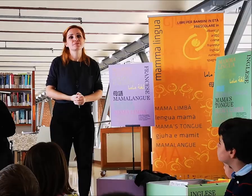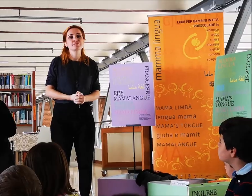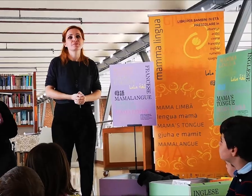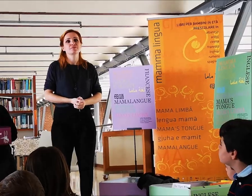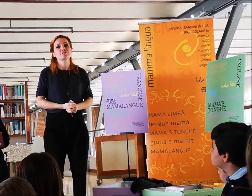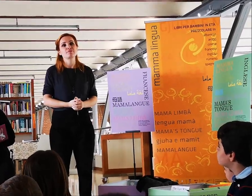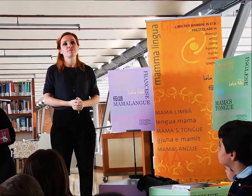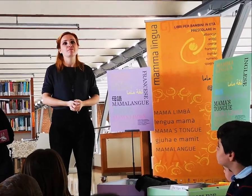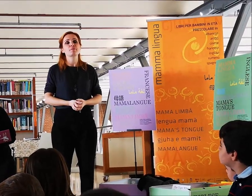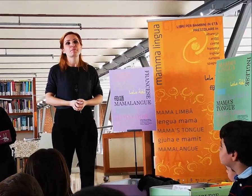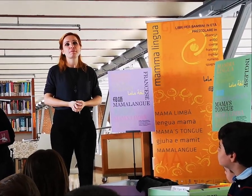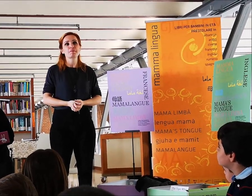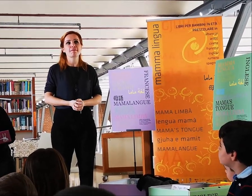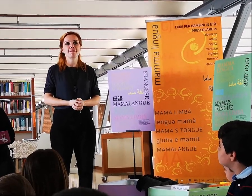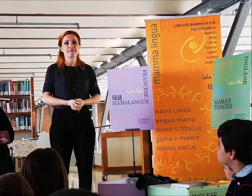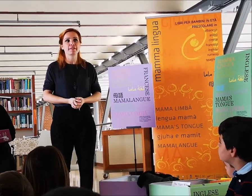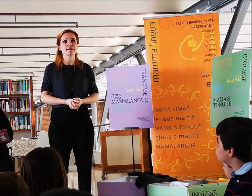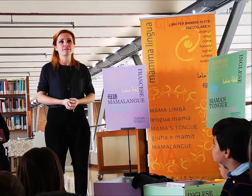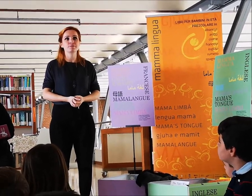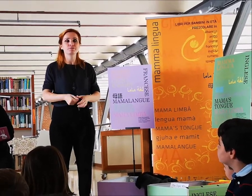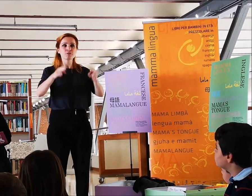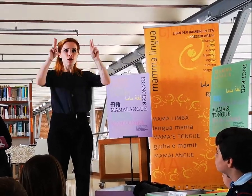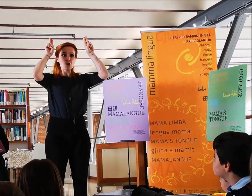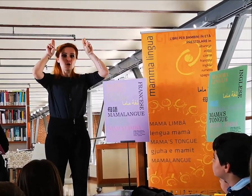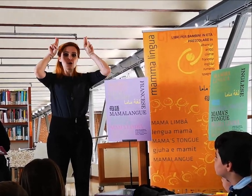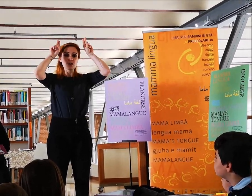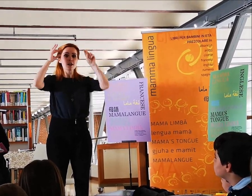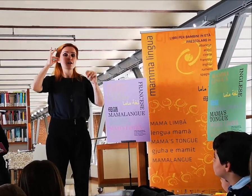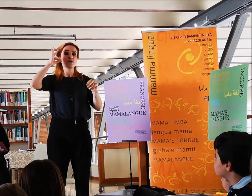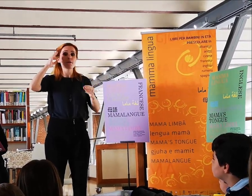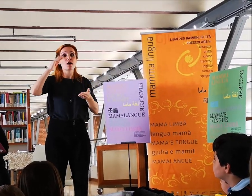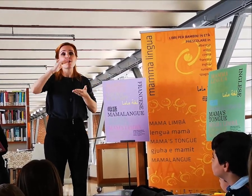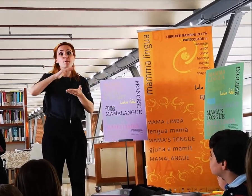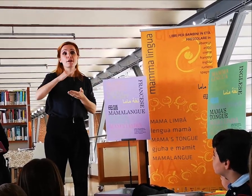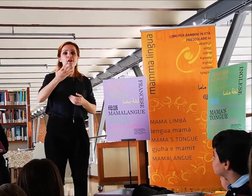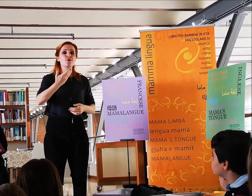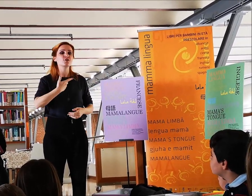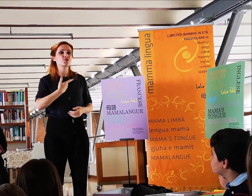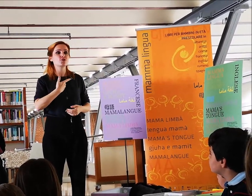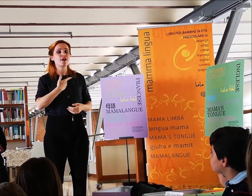Il piccolo coniglio bianco. C'è un piccolo coniglio bianco.